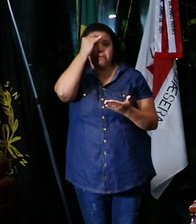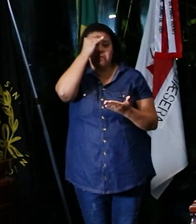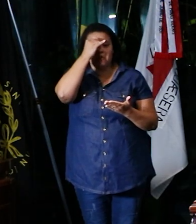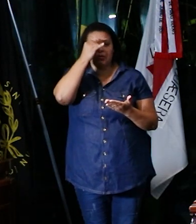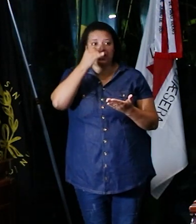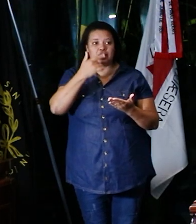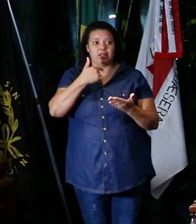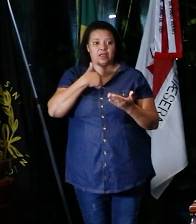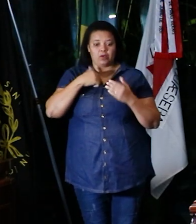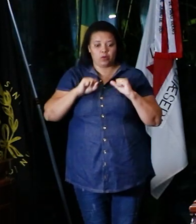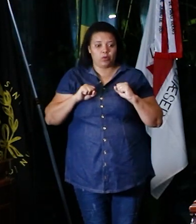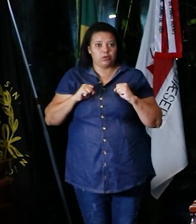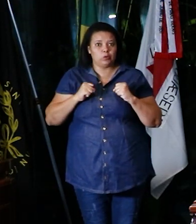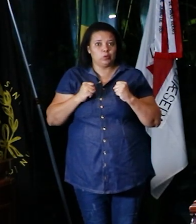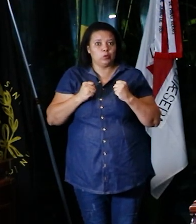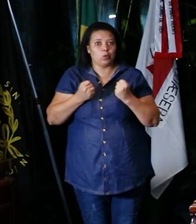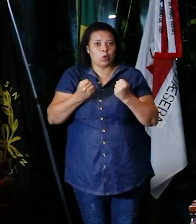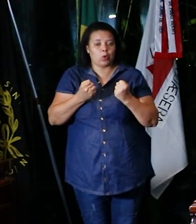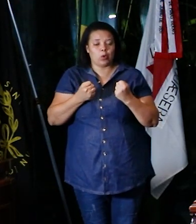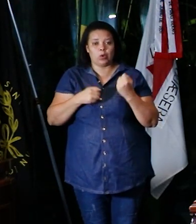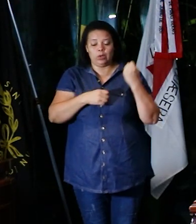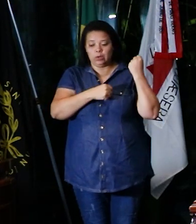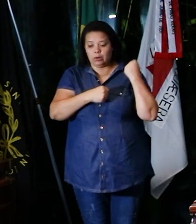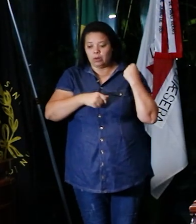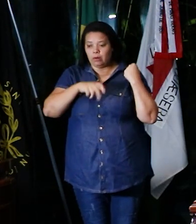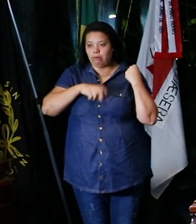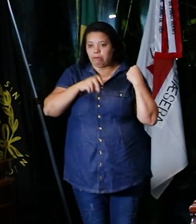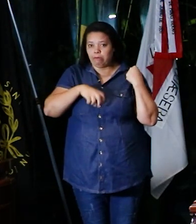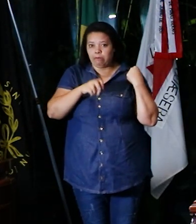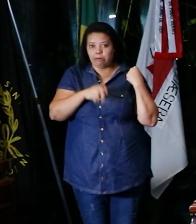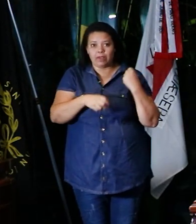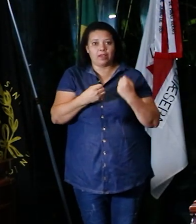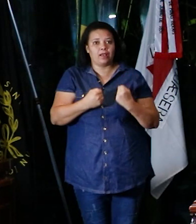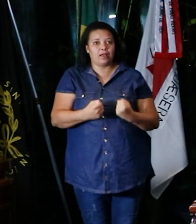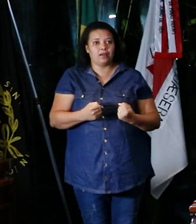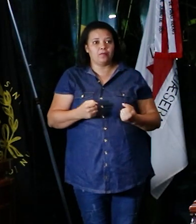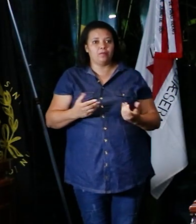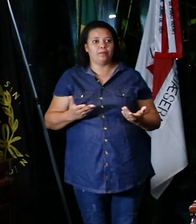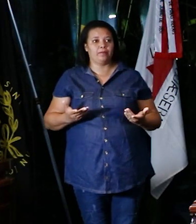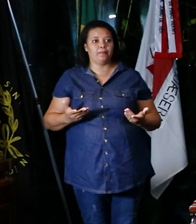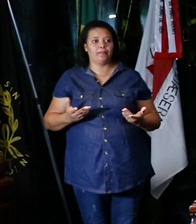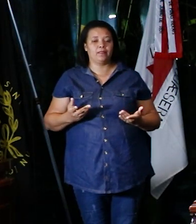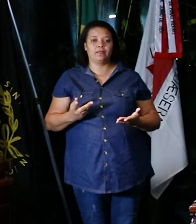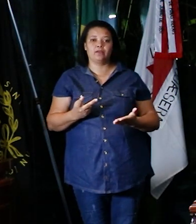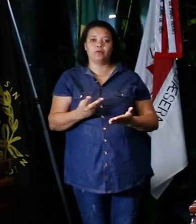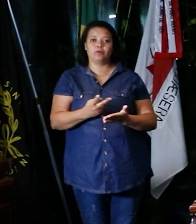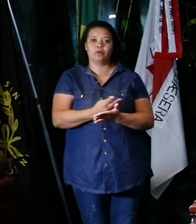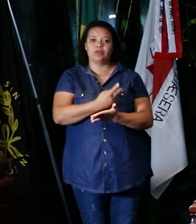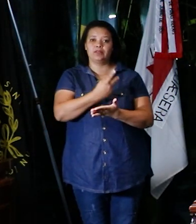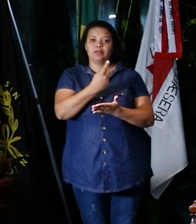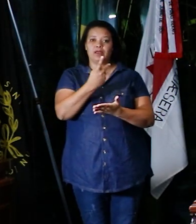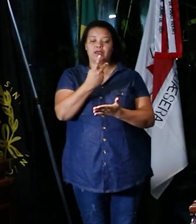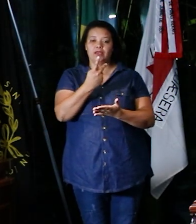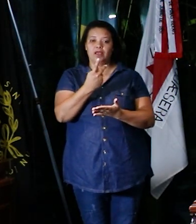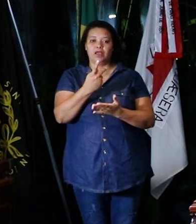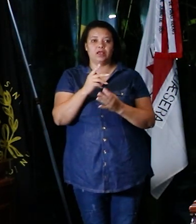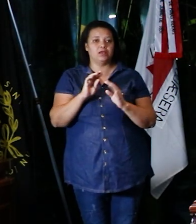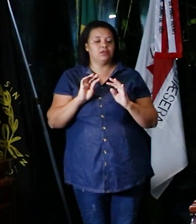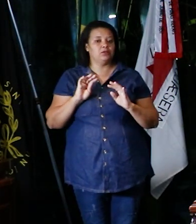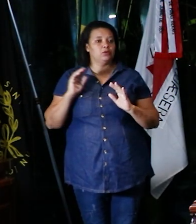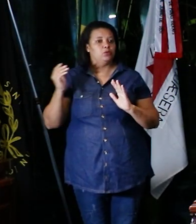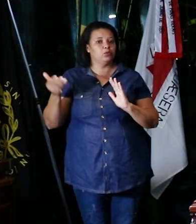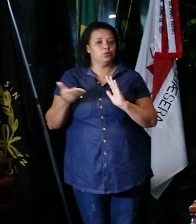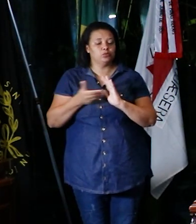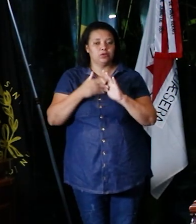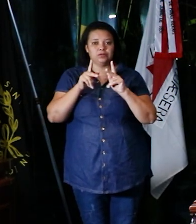esse esforço, e isso é o que acontece com a maioria de todos.